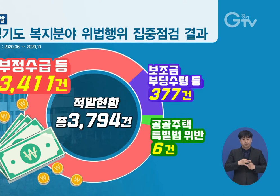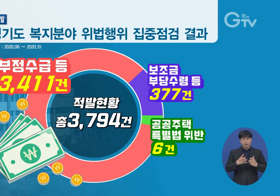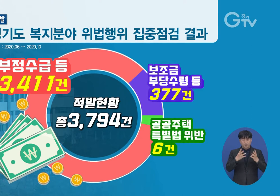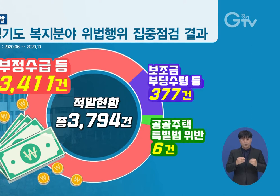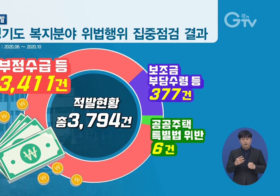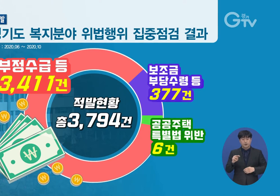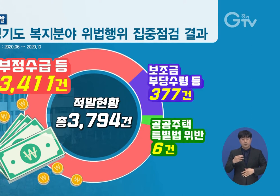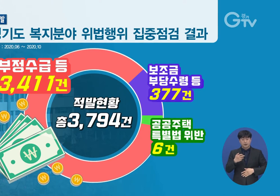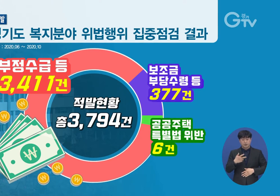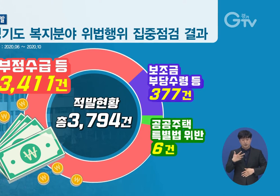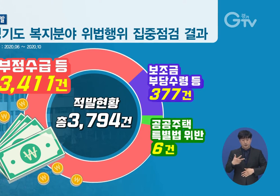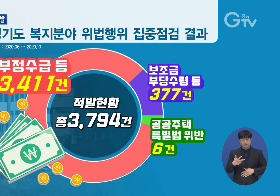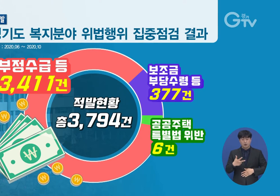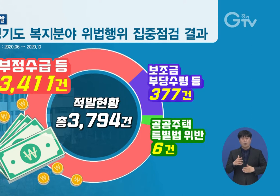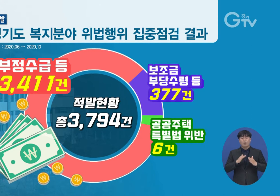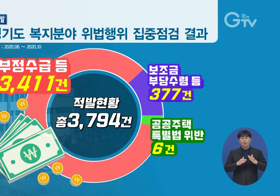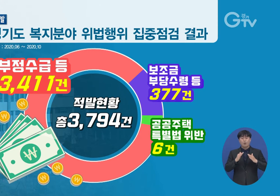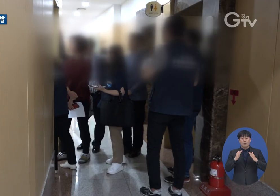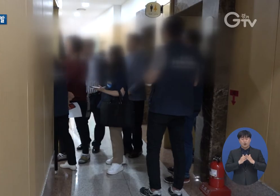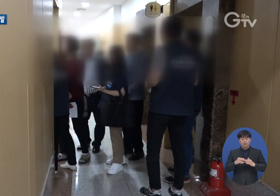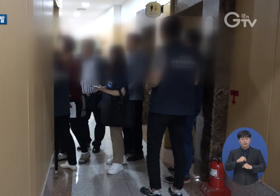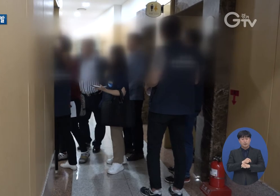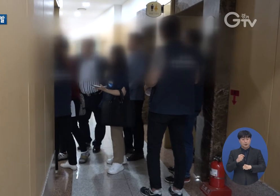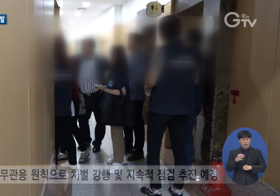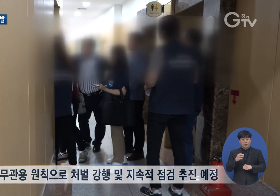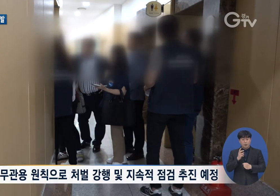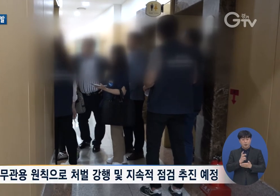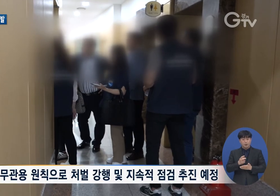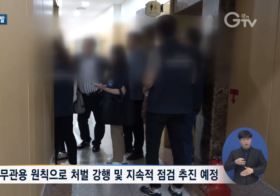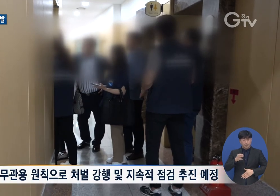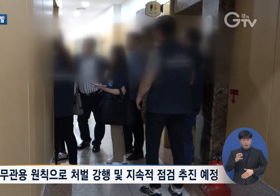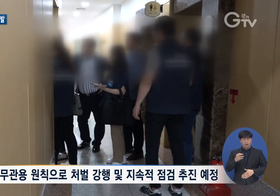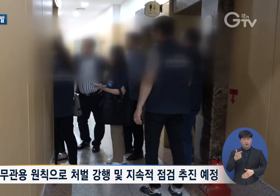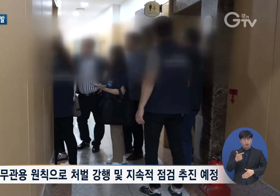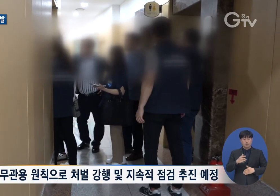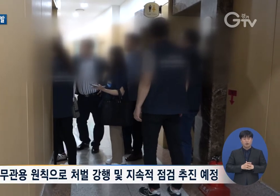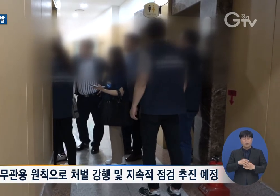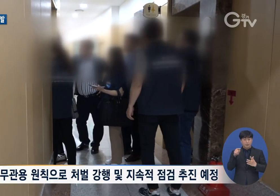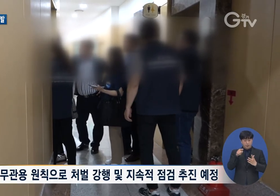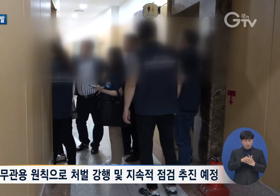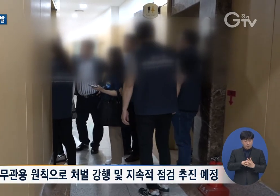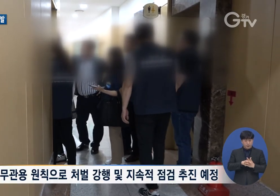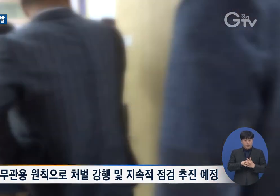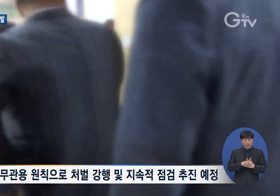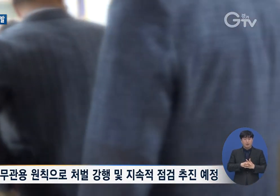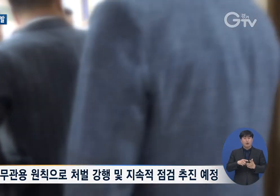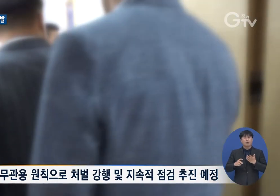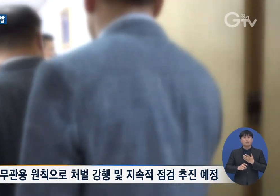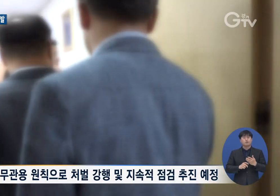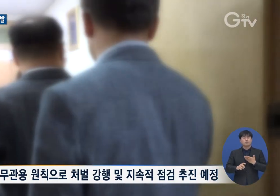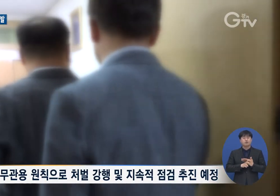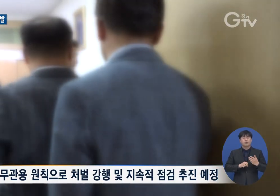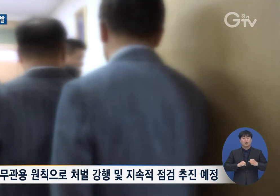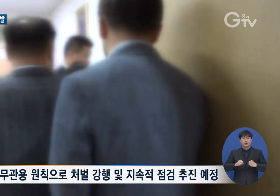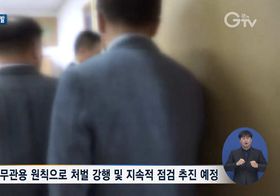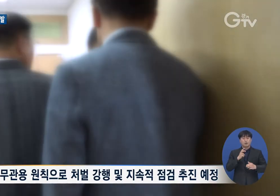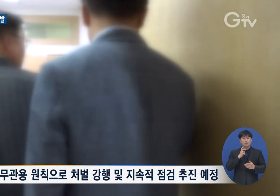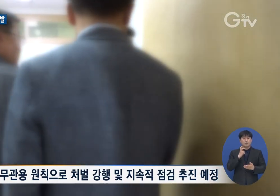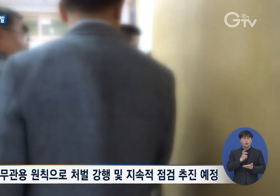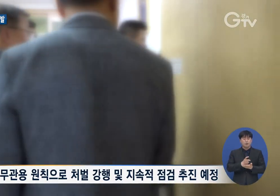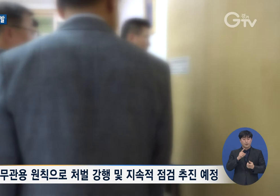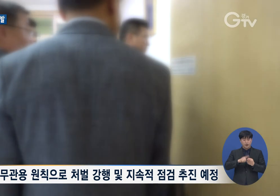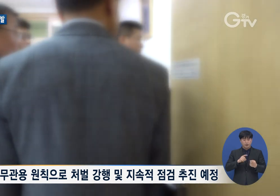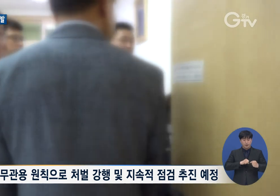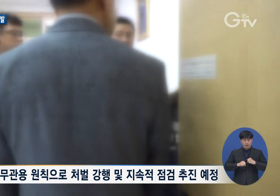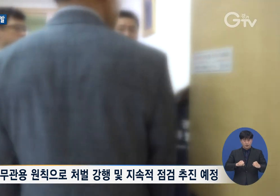위반 2 6권 인 것으로 나타났습니다 경기도는 적발된 위법행위 는 법에 따라 처벌을 강행한다 고 밝혔습니다